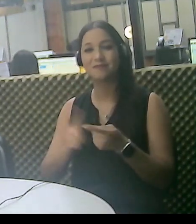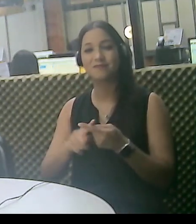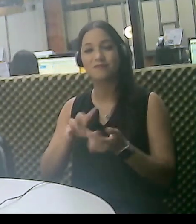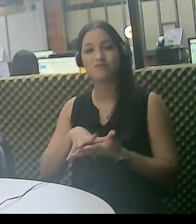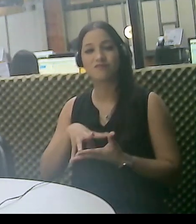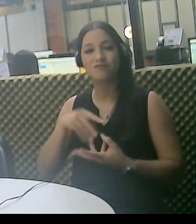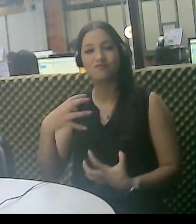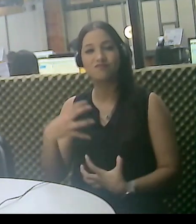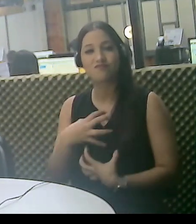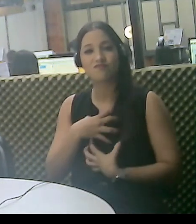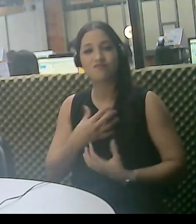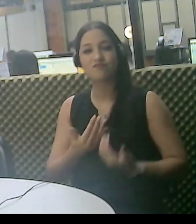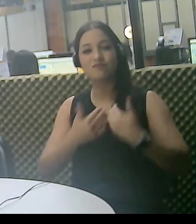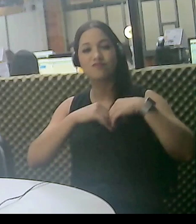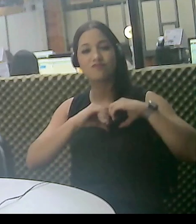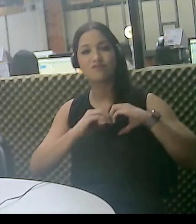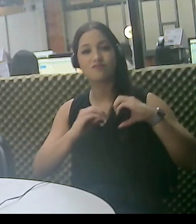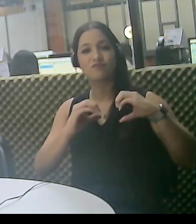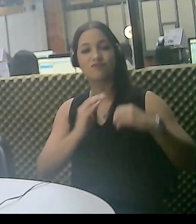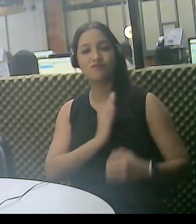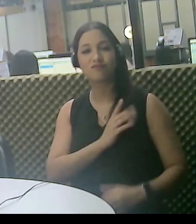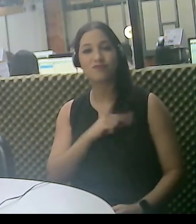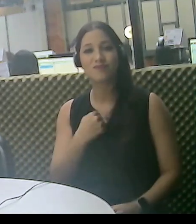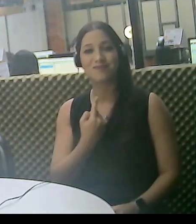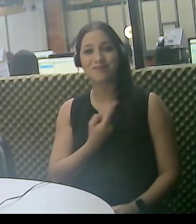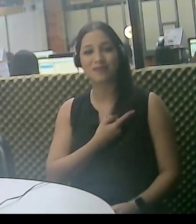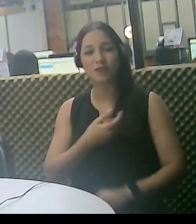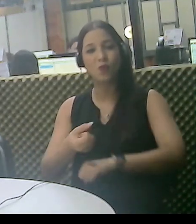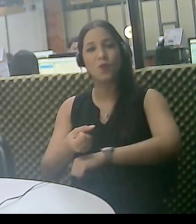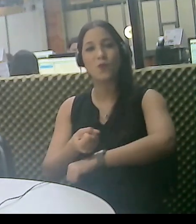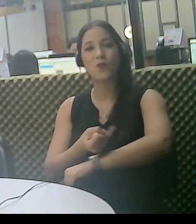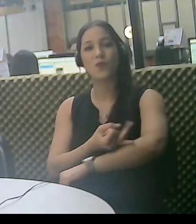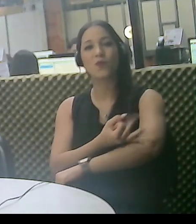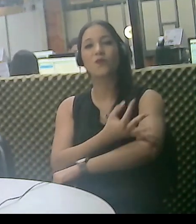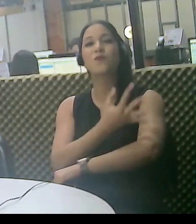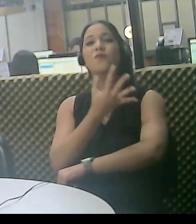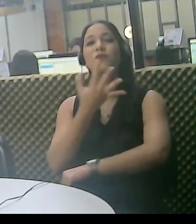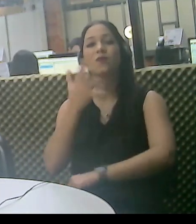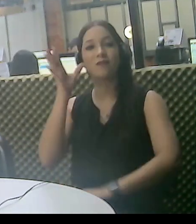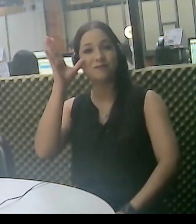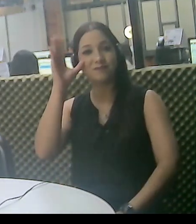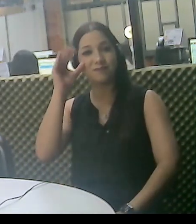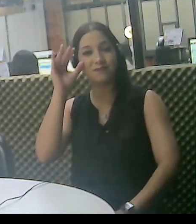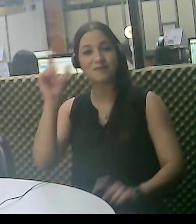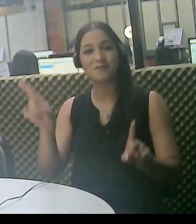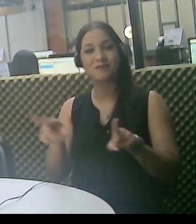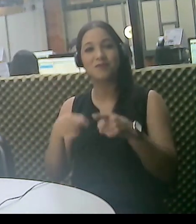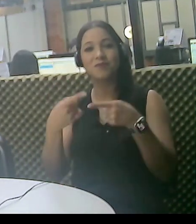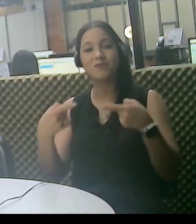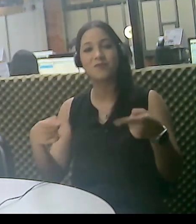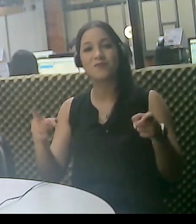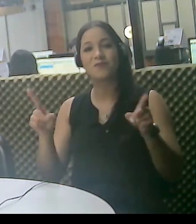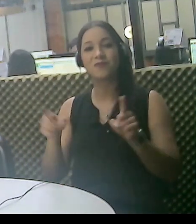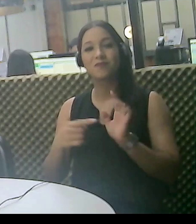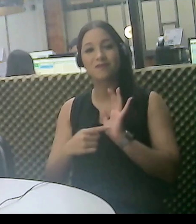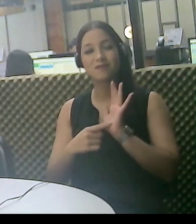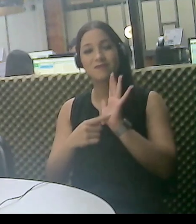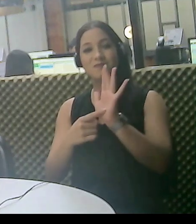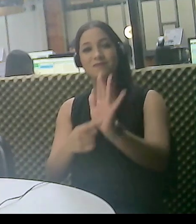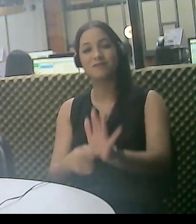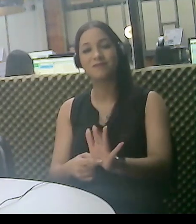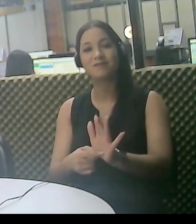Natal esteja no coração de todos nós. Então é uma emoção ouvir essa música, ouvir as músicas aqui